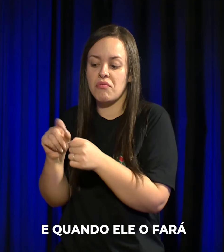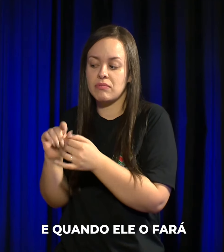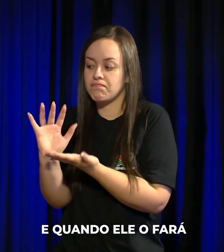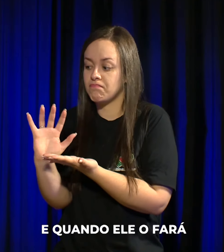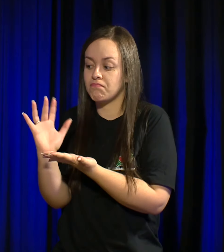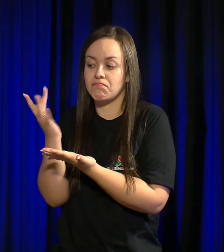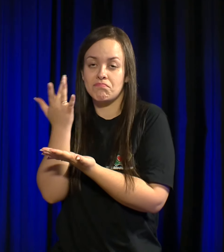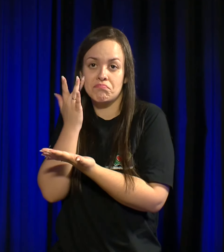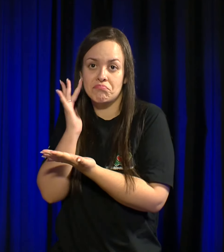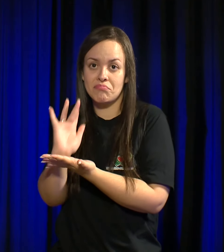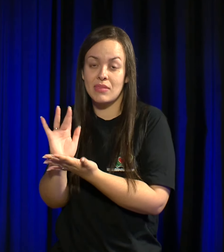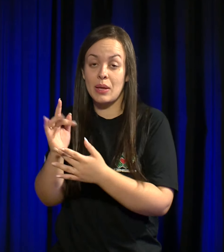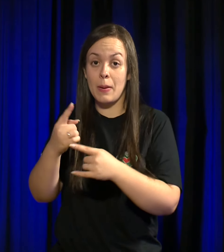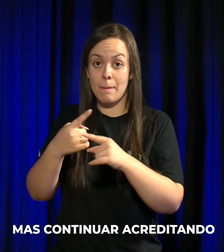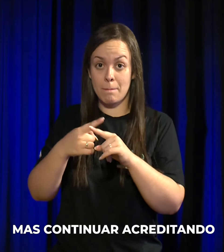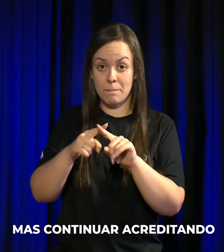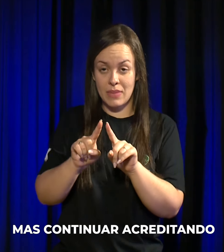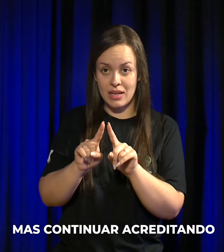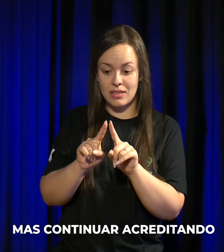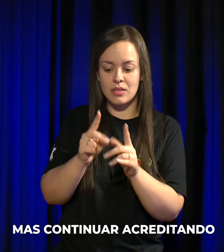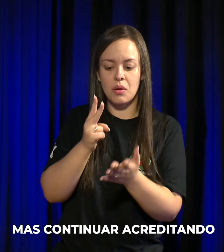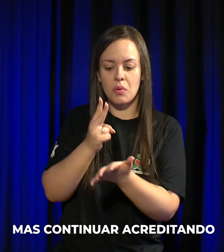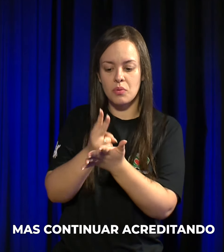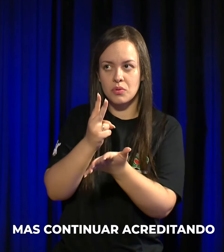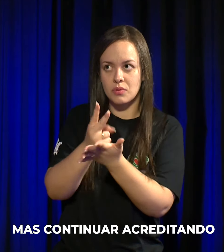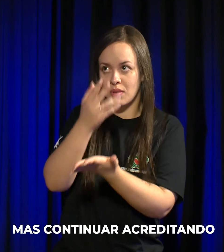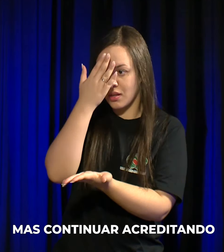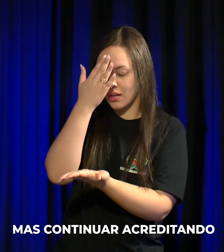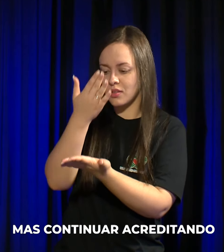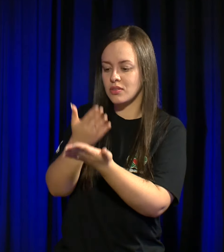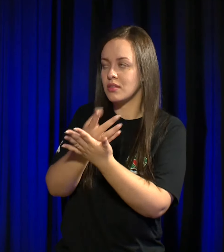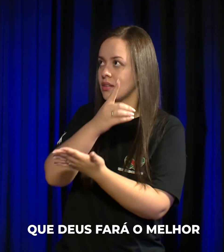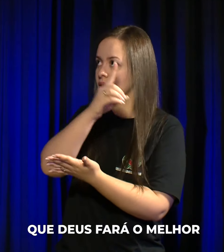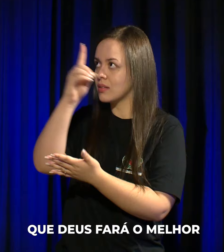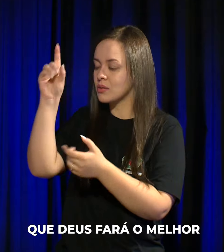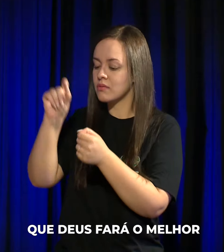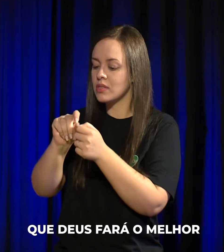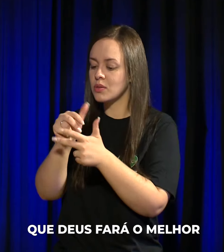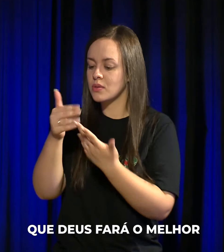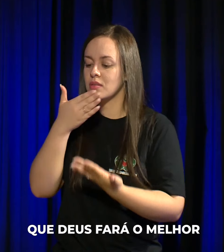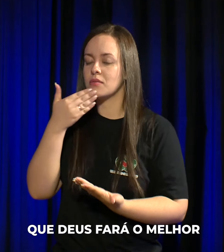fará, mas continuar acreditando que Deus fará o melhor.